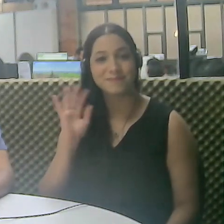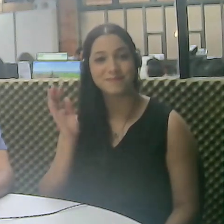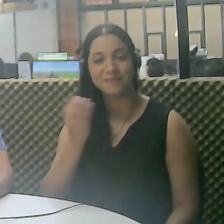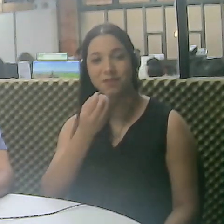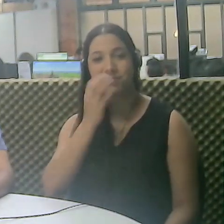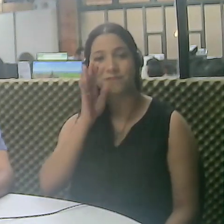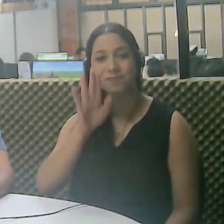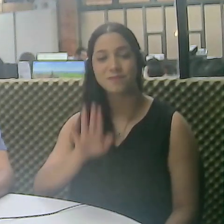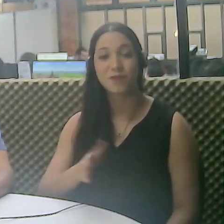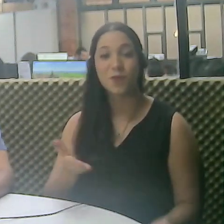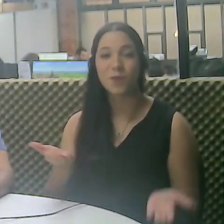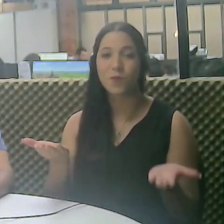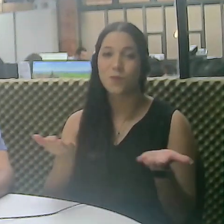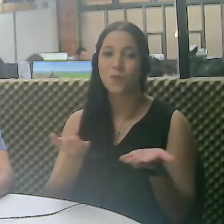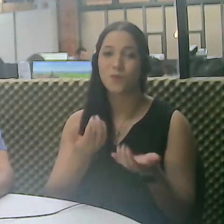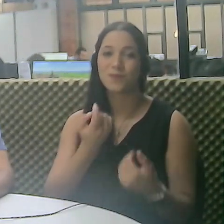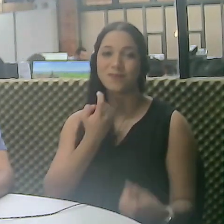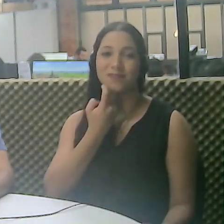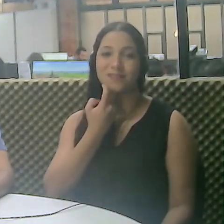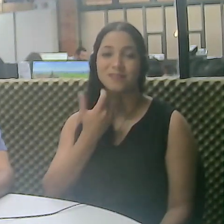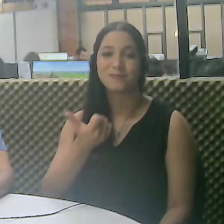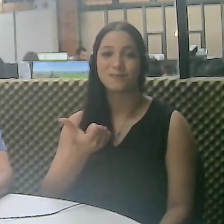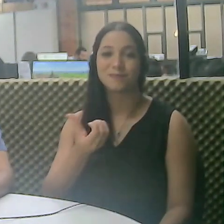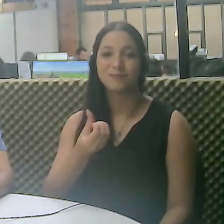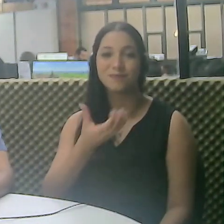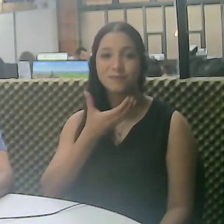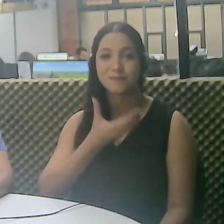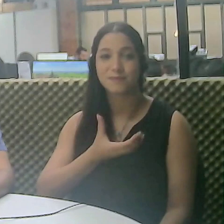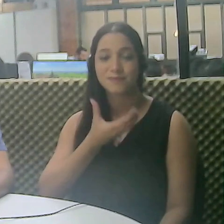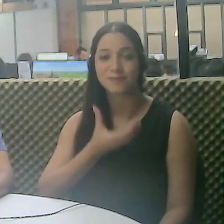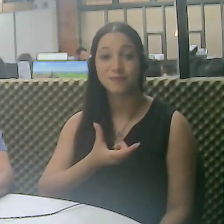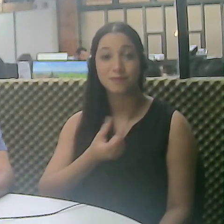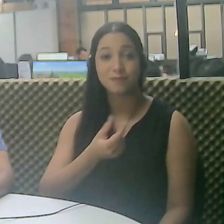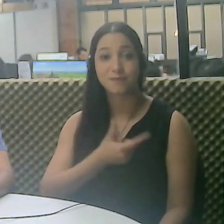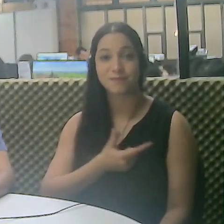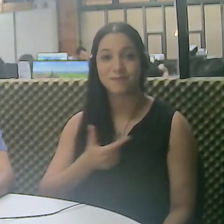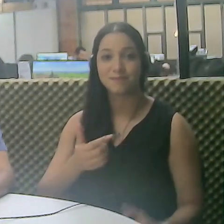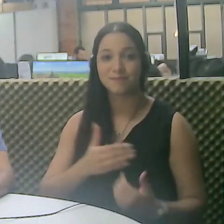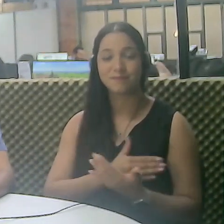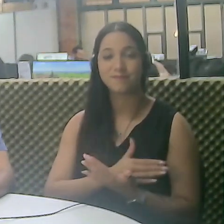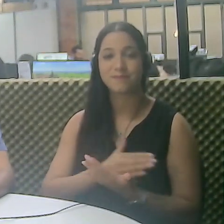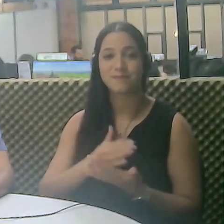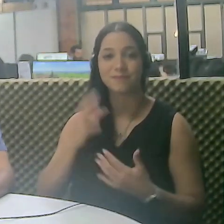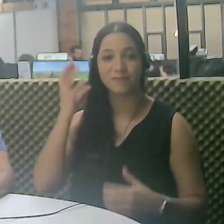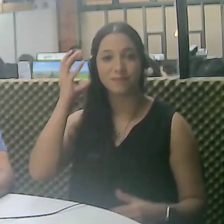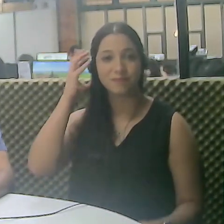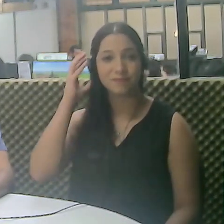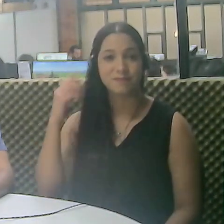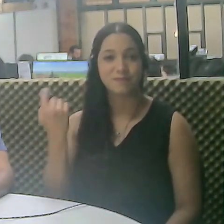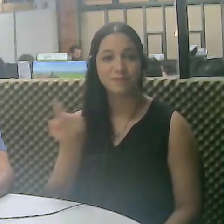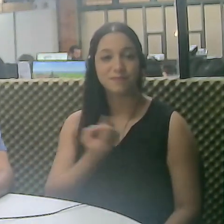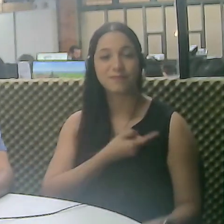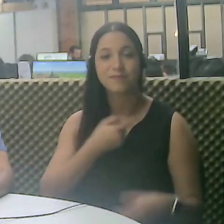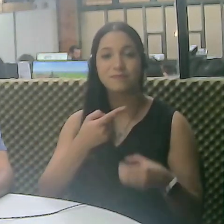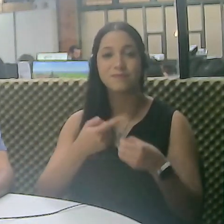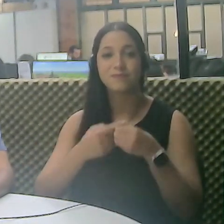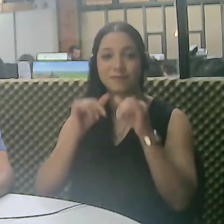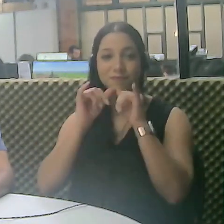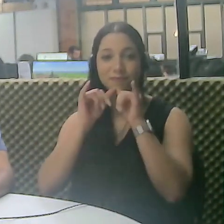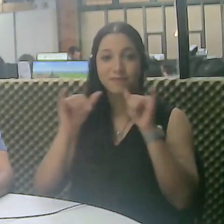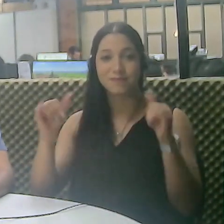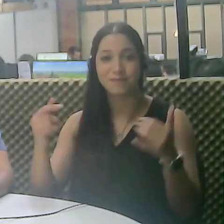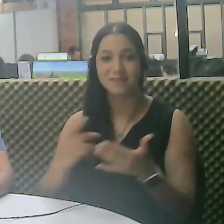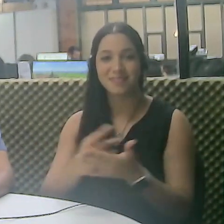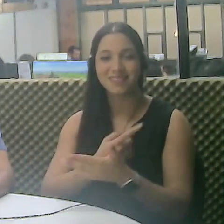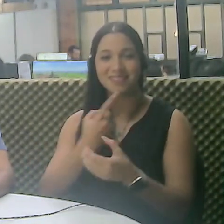boa tarde. Hoje é sexta-feira, dia 16 de dezembro de 2022. Está no ar a Rádio Nossa Cidade com um boletim de notícias sobre o que de